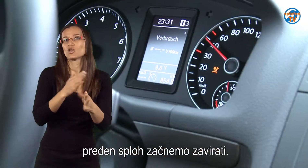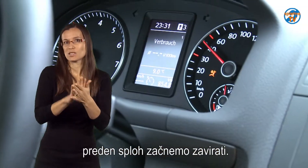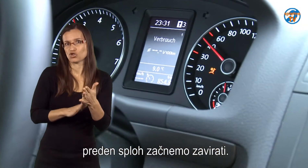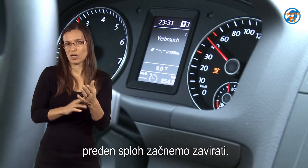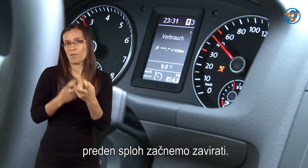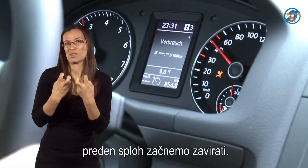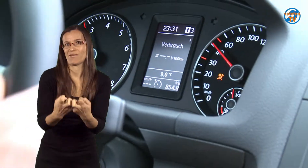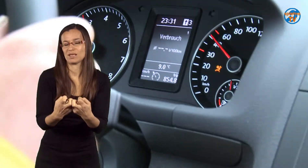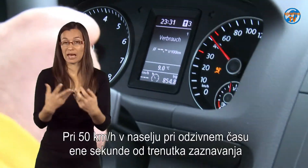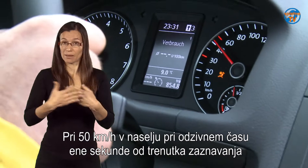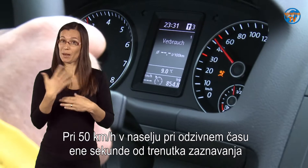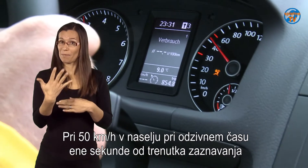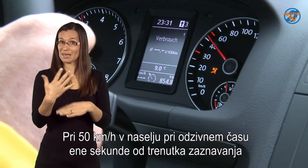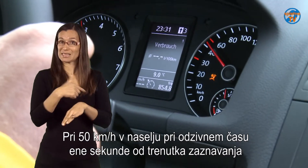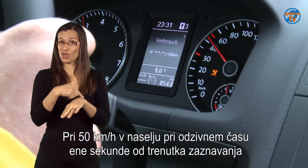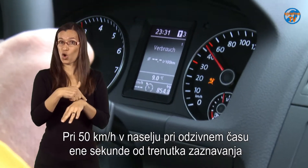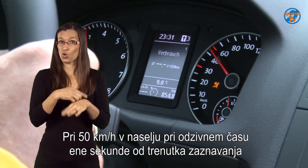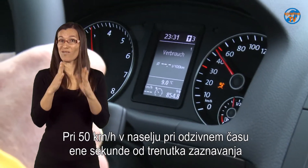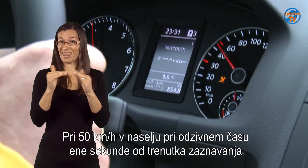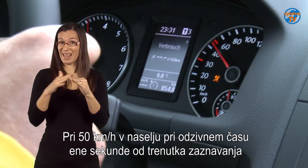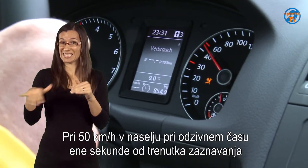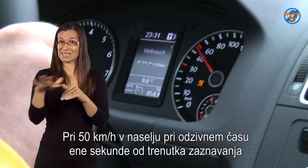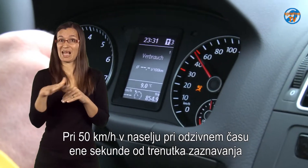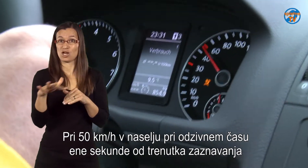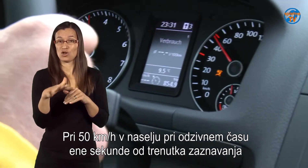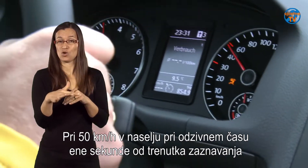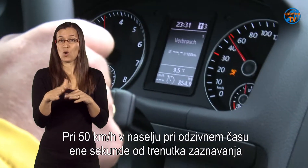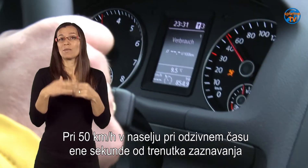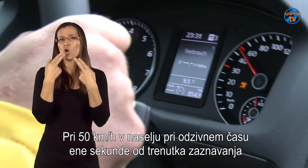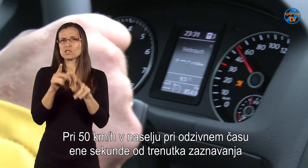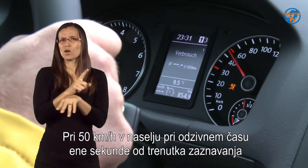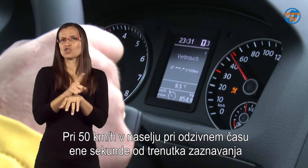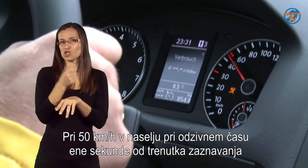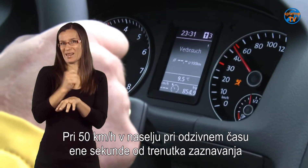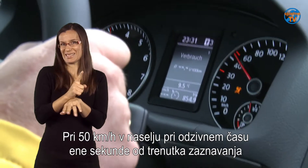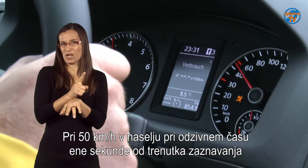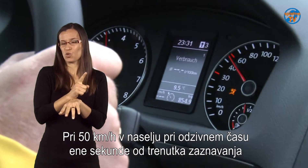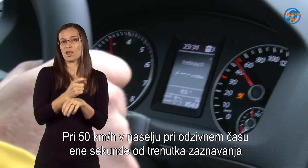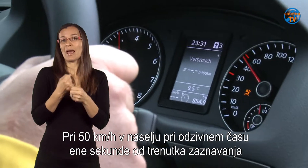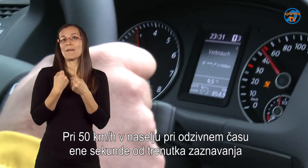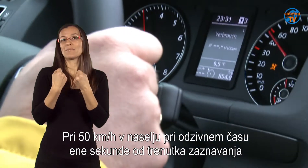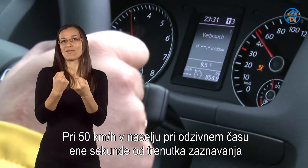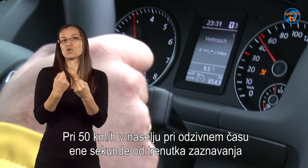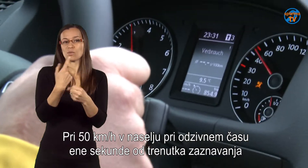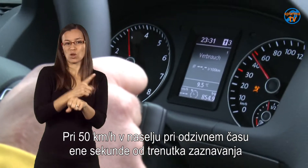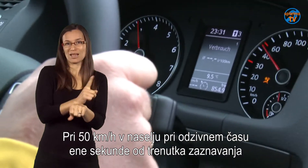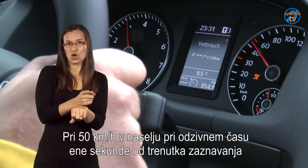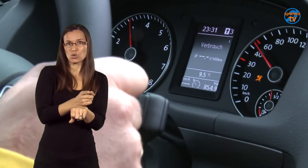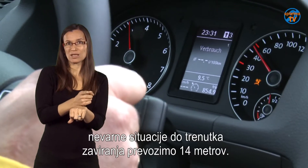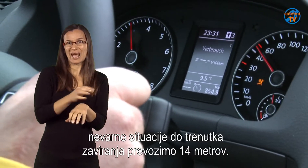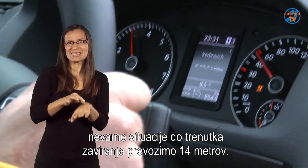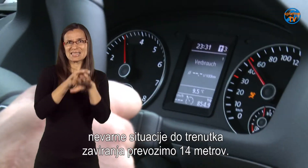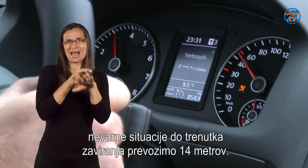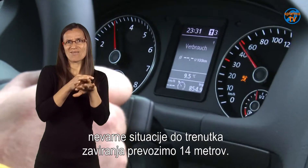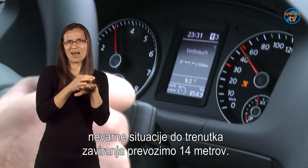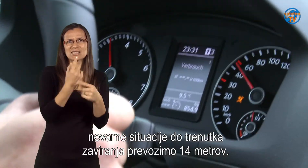začnemo zavirati. Pri 50 na uro v naselju, pri odzivnem času 1 sekunde, prevozimo od trenutka zaznave